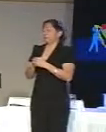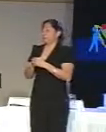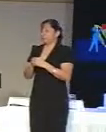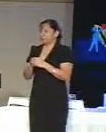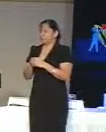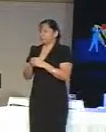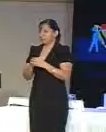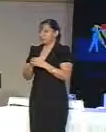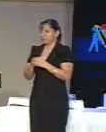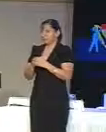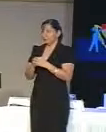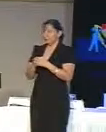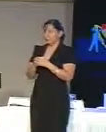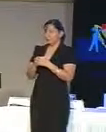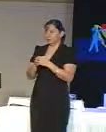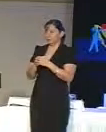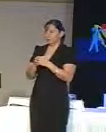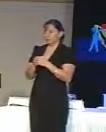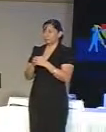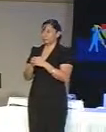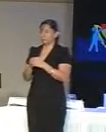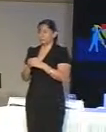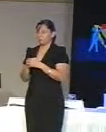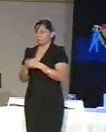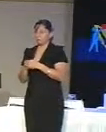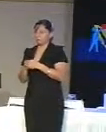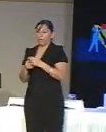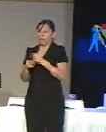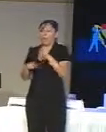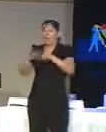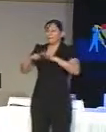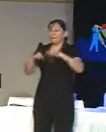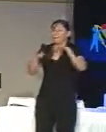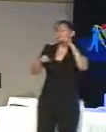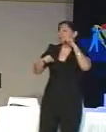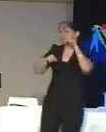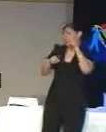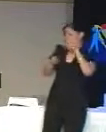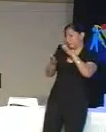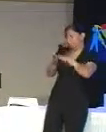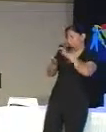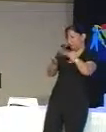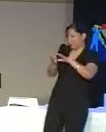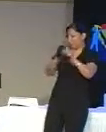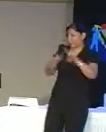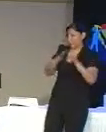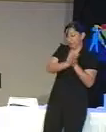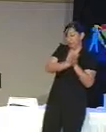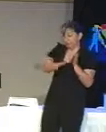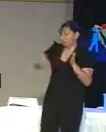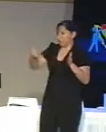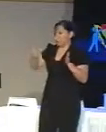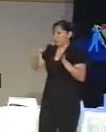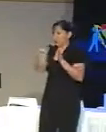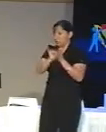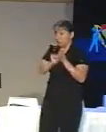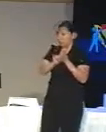importantes. El intervalo intergenésico menor de 6 meses también.